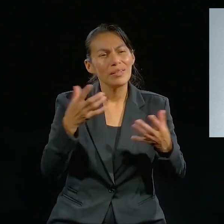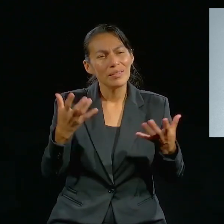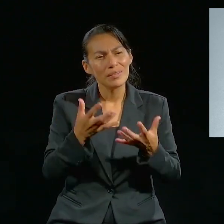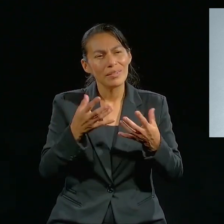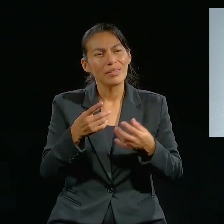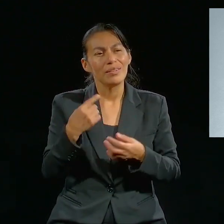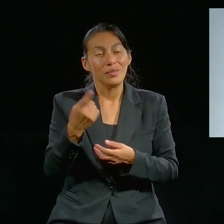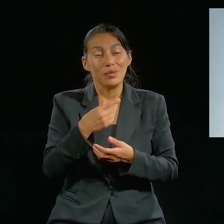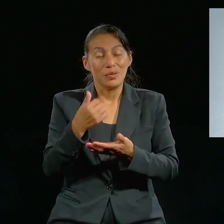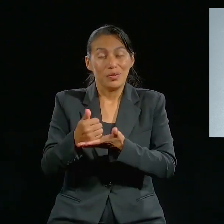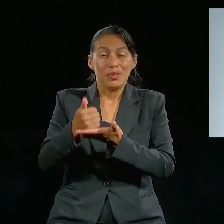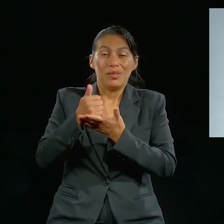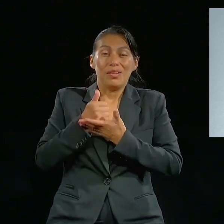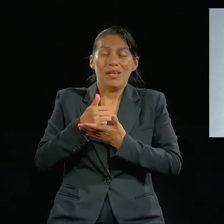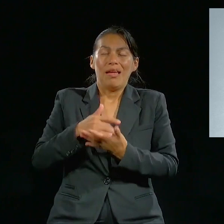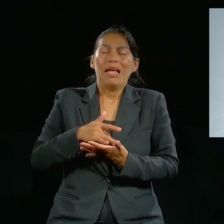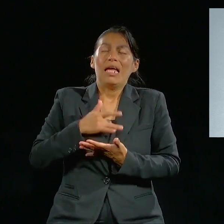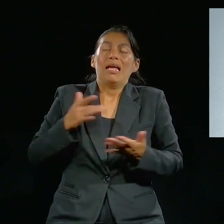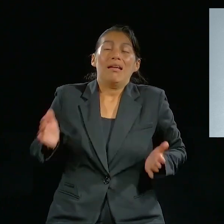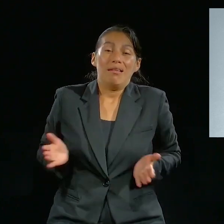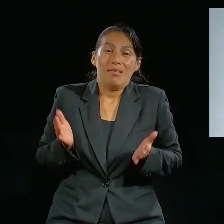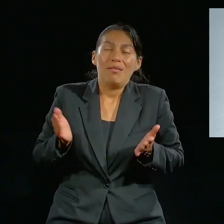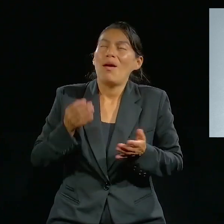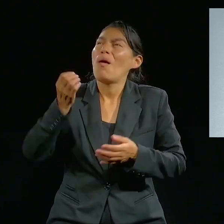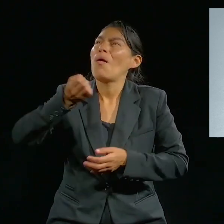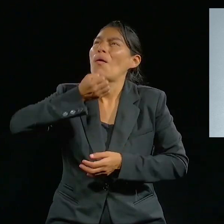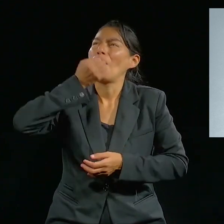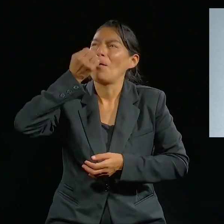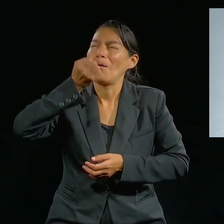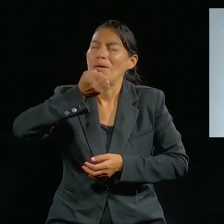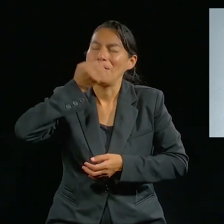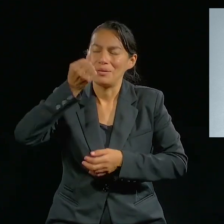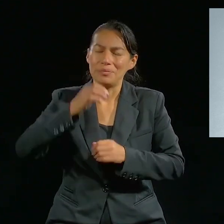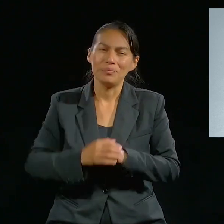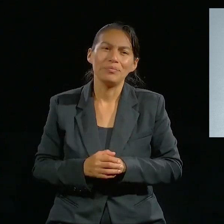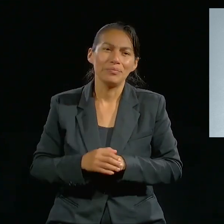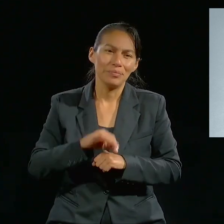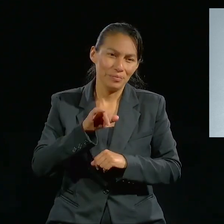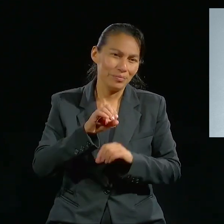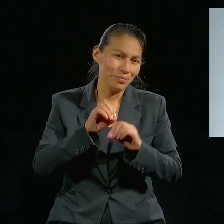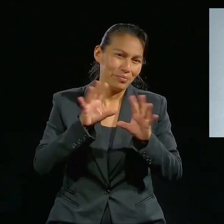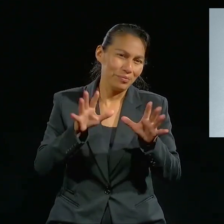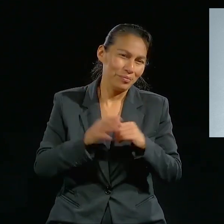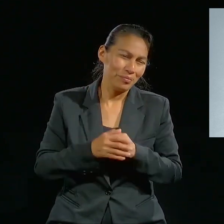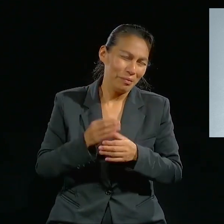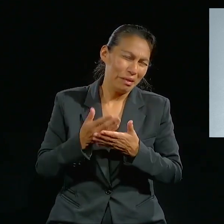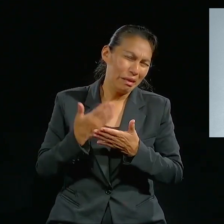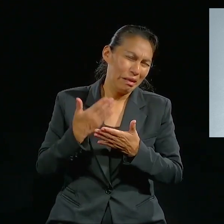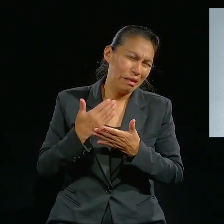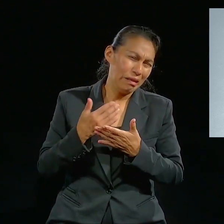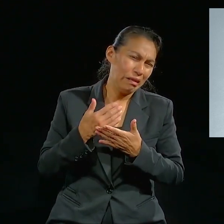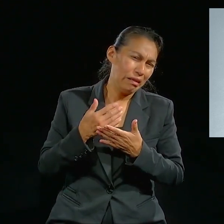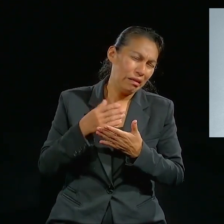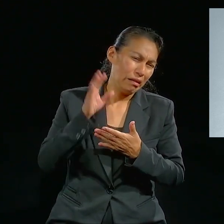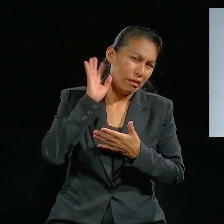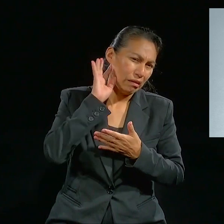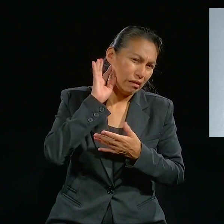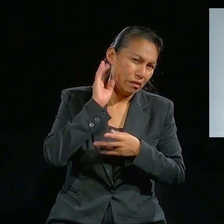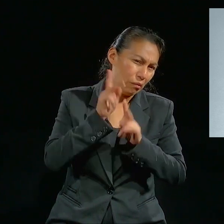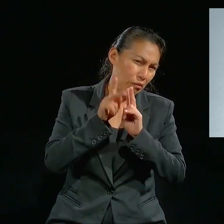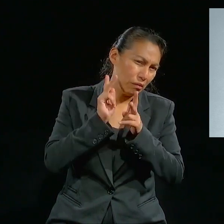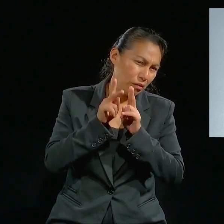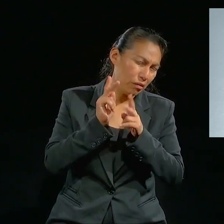nos inspiran a orar. Claro, Pastor, sabe que hace un momento él lo escuchaba hablar y